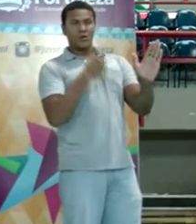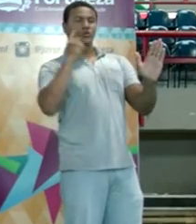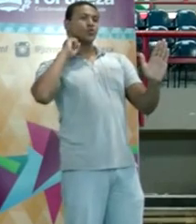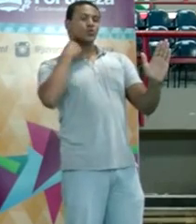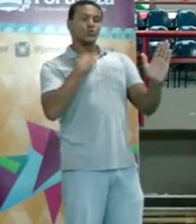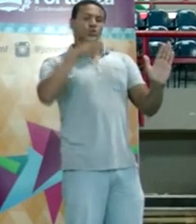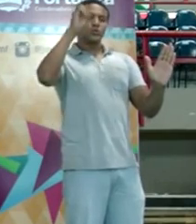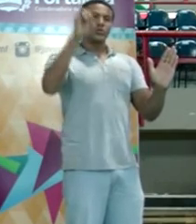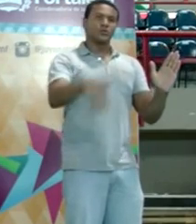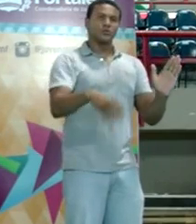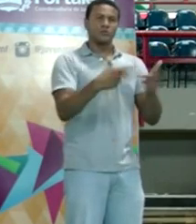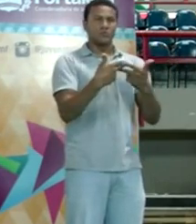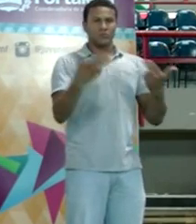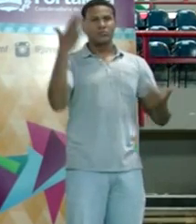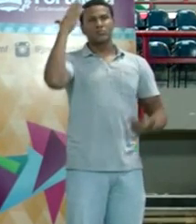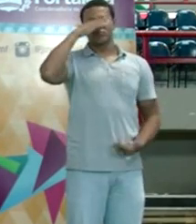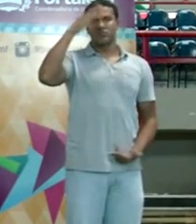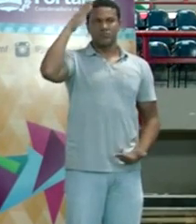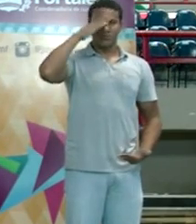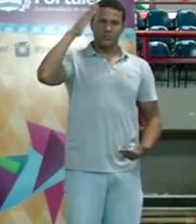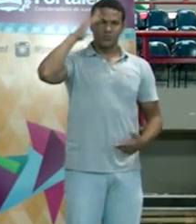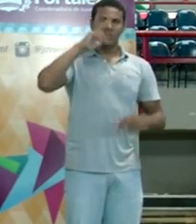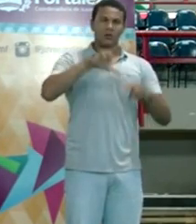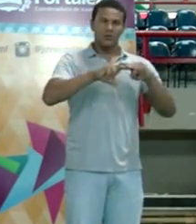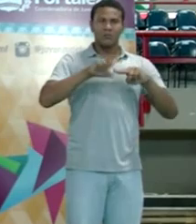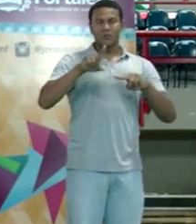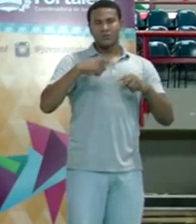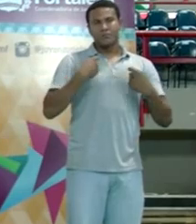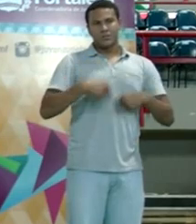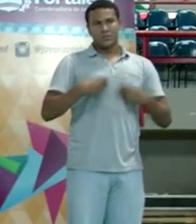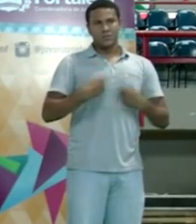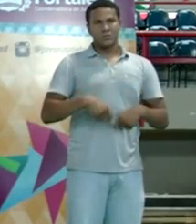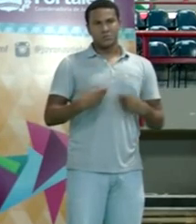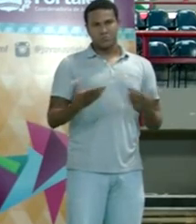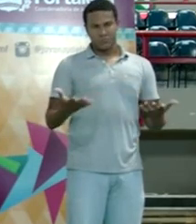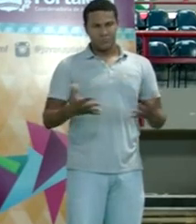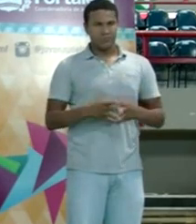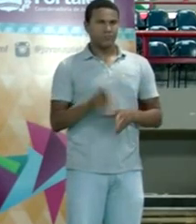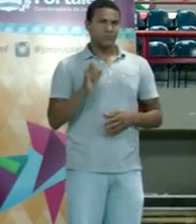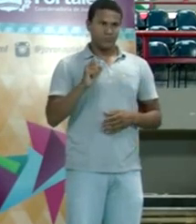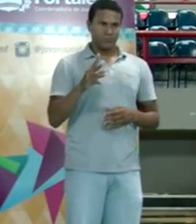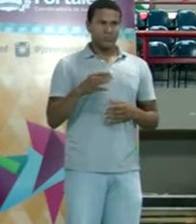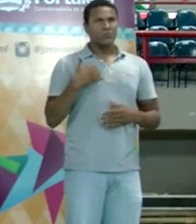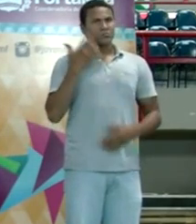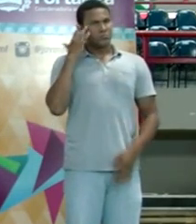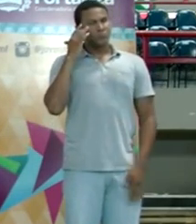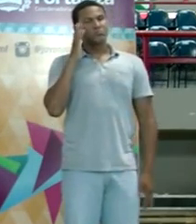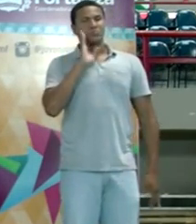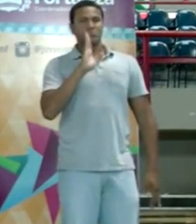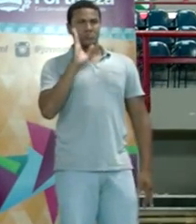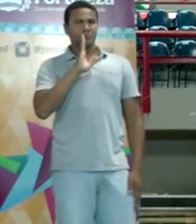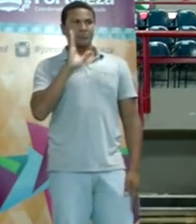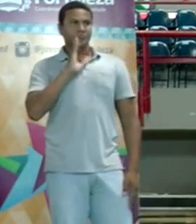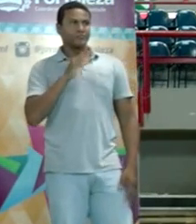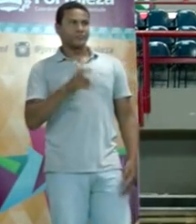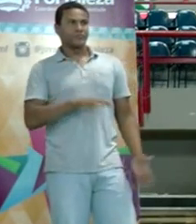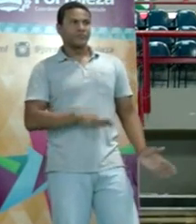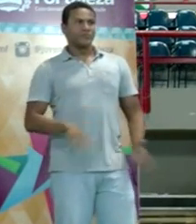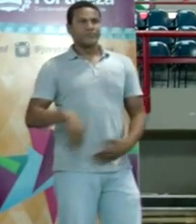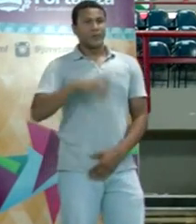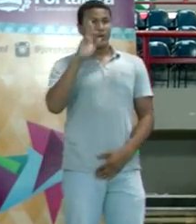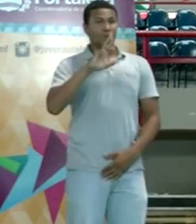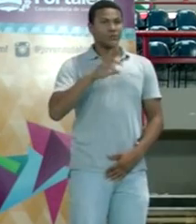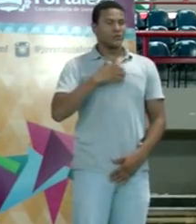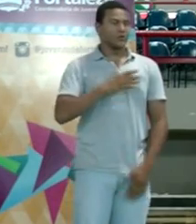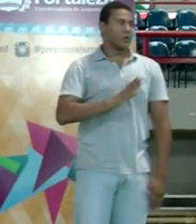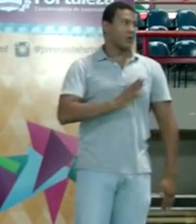algum tipo de crime está sendo cometido e surtir efeito, certo? Isso aí é que é a parte interessante. Mas vamos lá, esse negócio da Rússia é